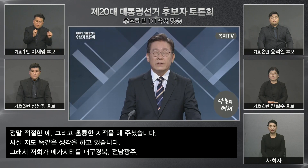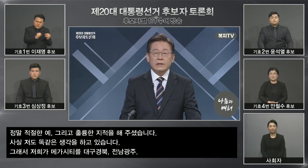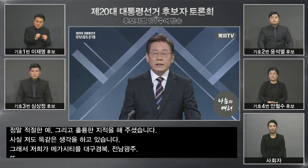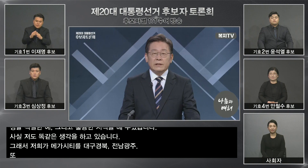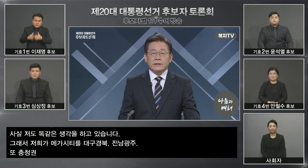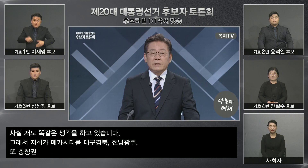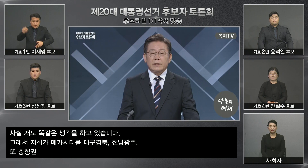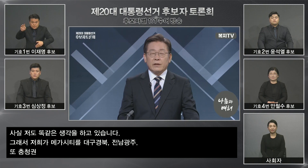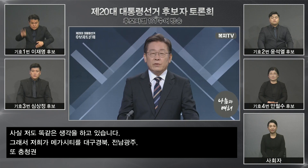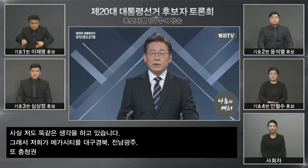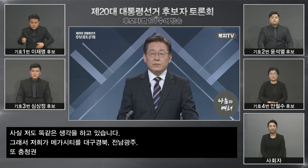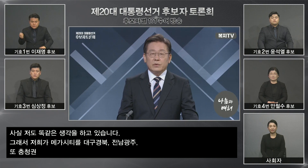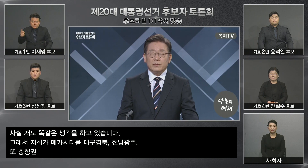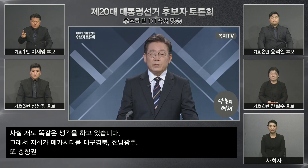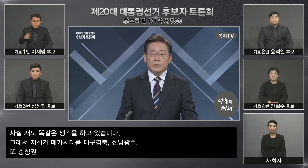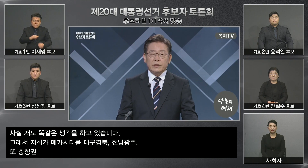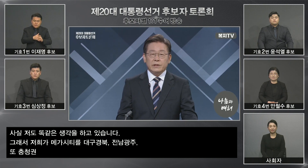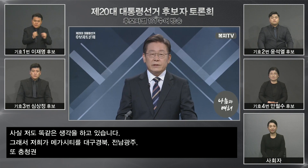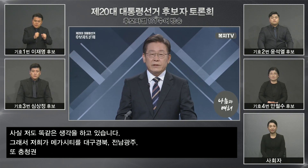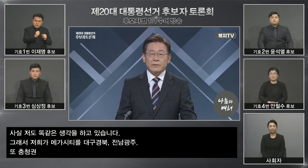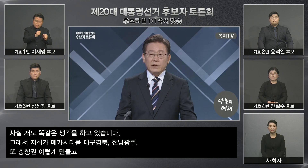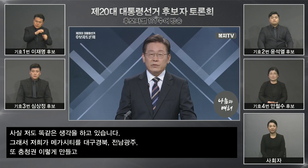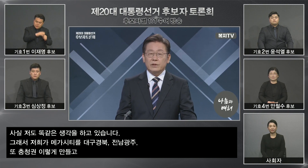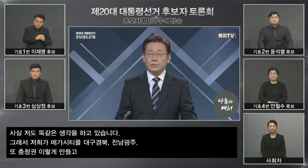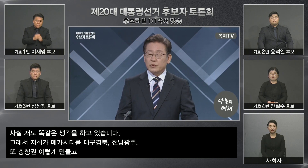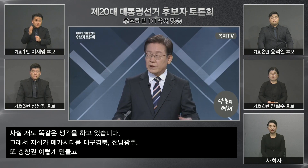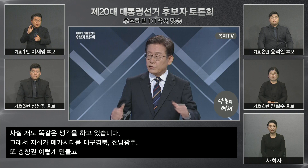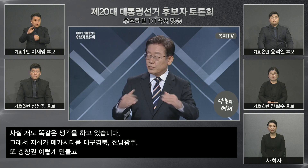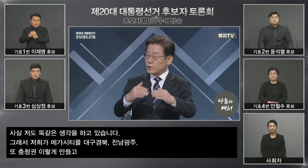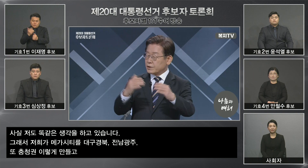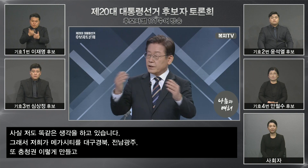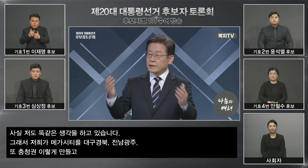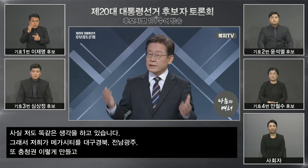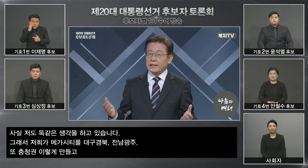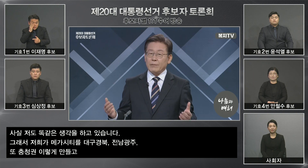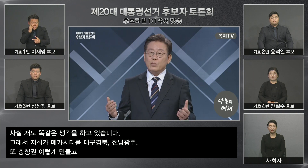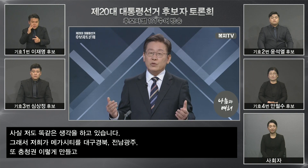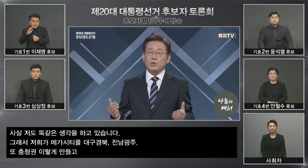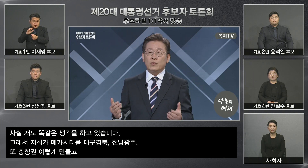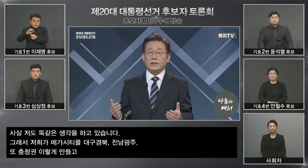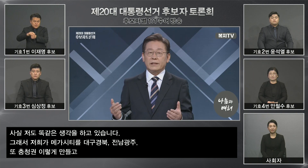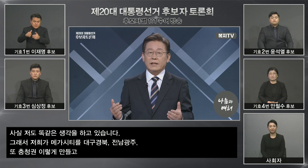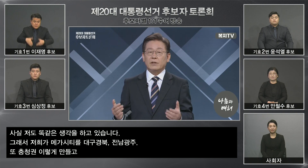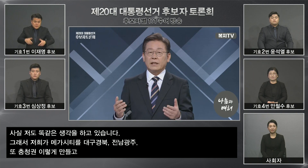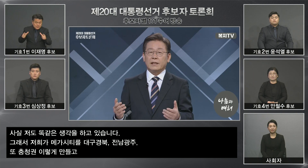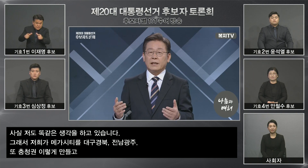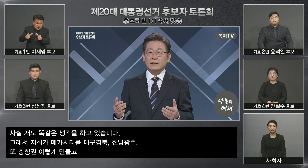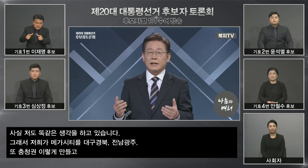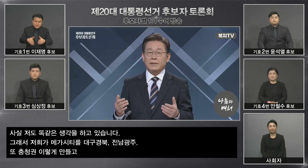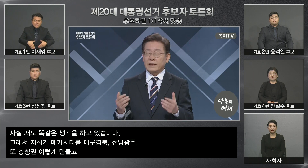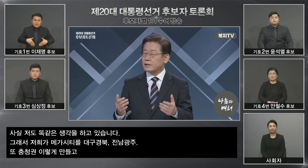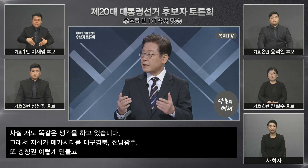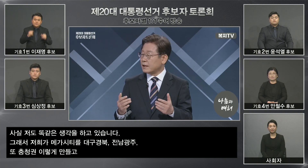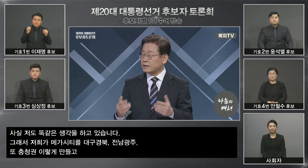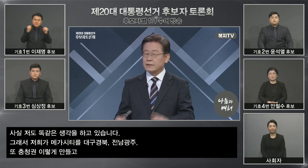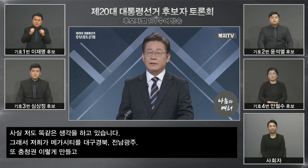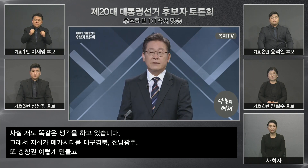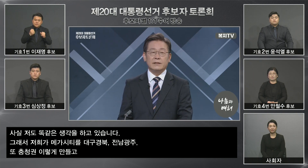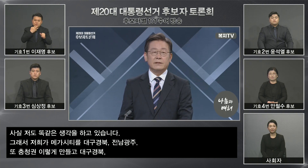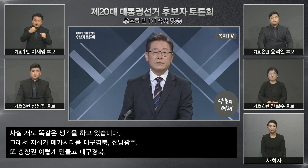만들고 대구, 경북, 부울경, 전남, 광주, 전북, 제주를 묶어서 이제 남부 수도권이라고 하는 걸 하나